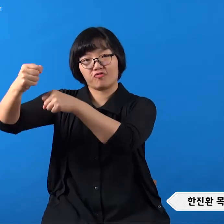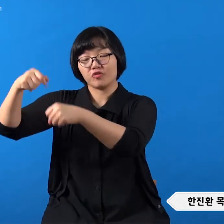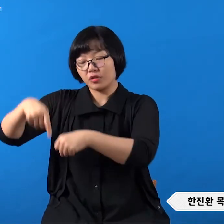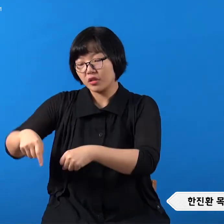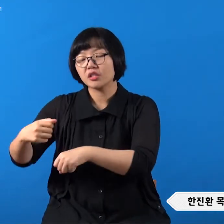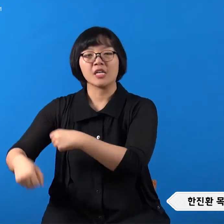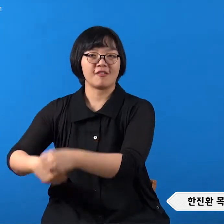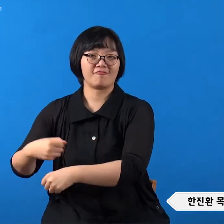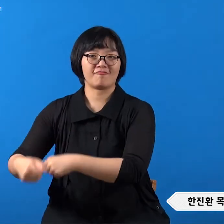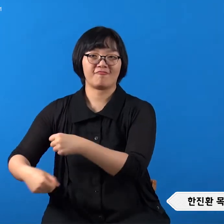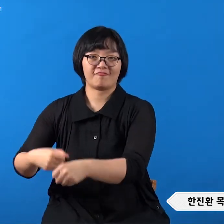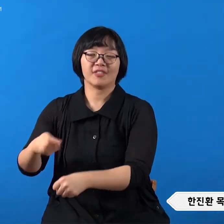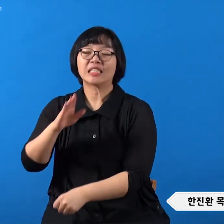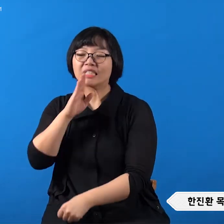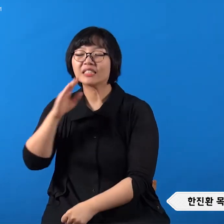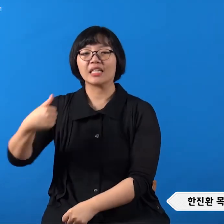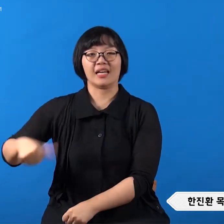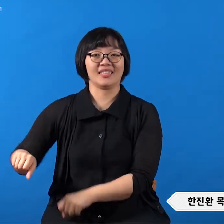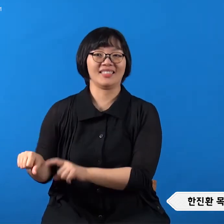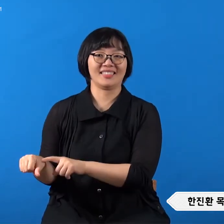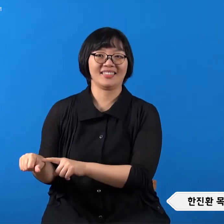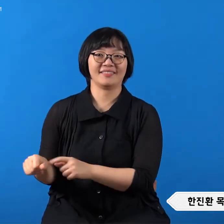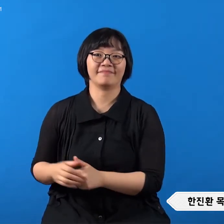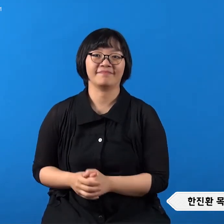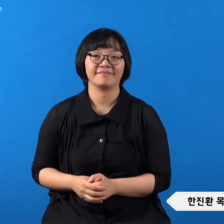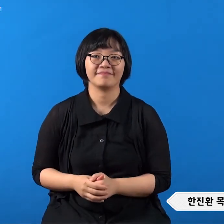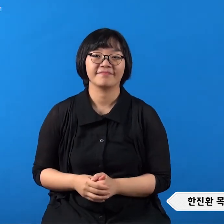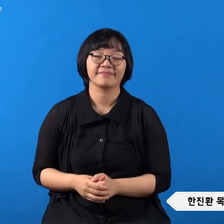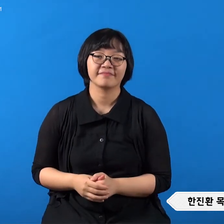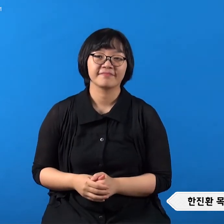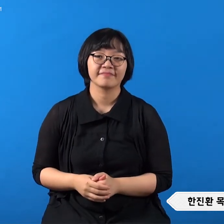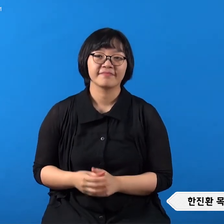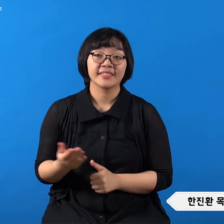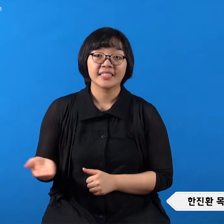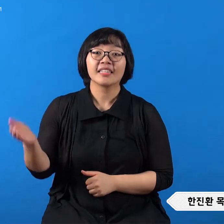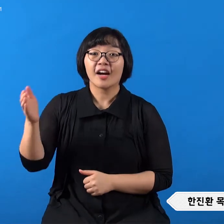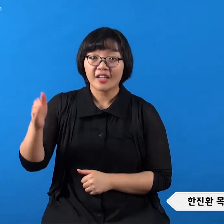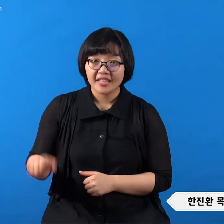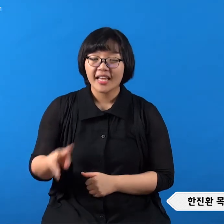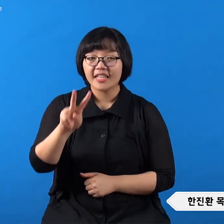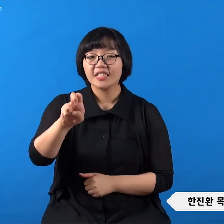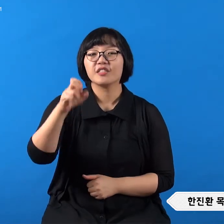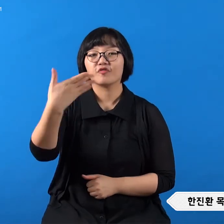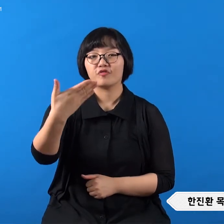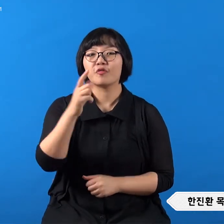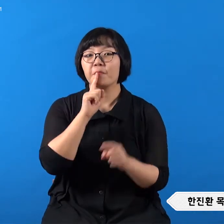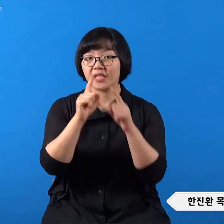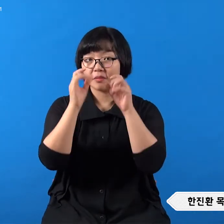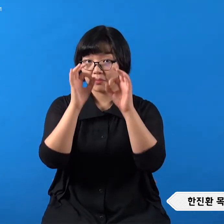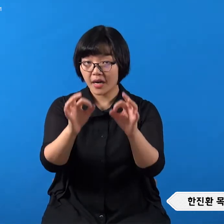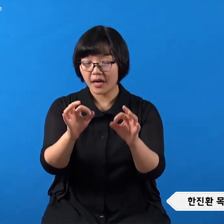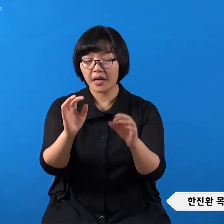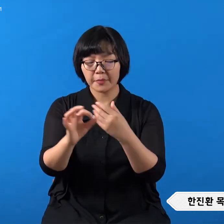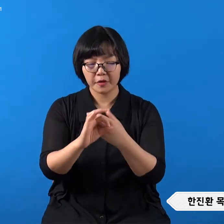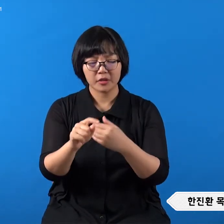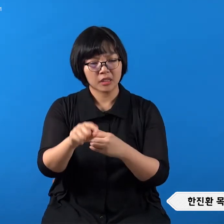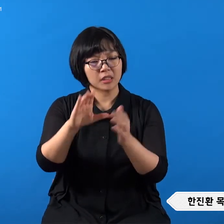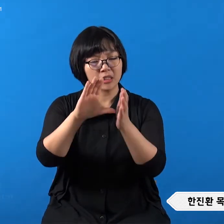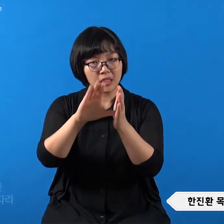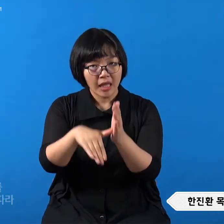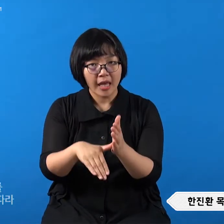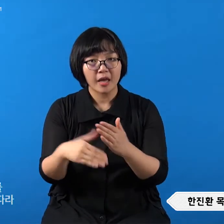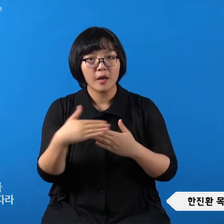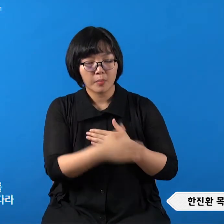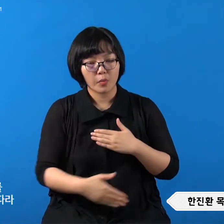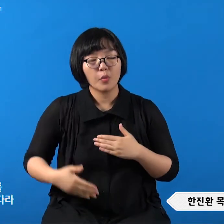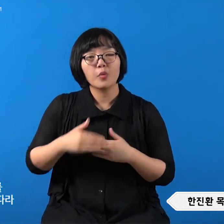유업을 이을 진짜 아들입니다. 그런데 29절에 보면 그러나 그때에